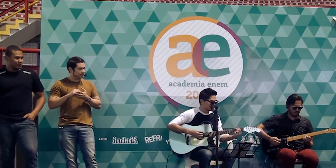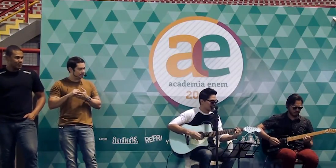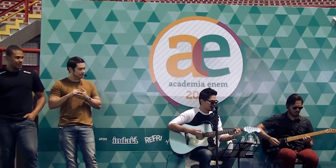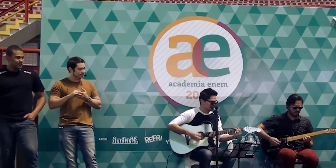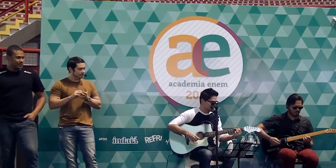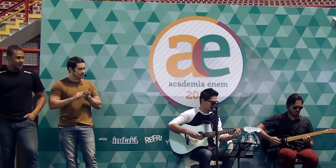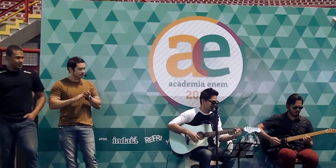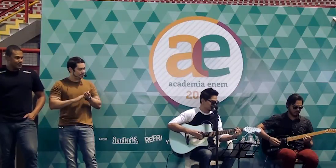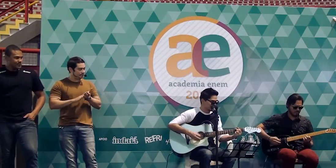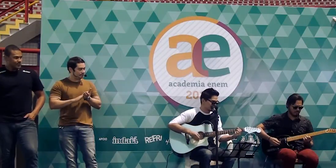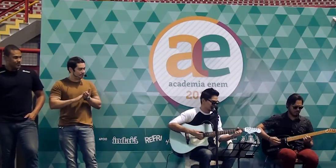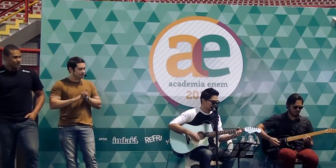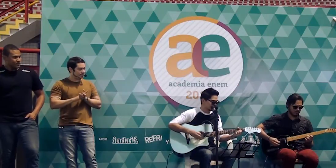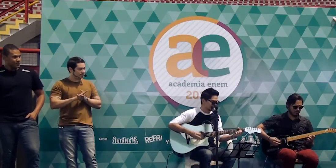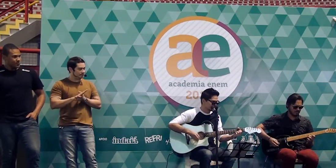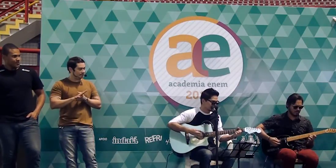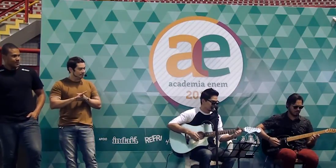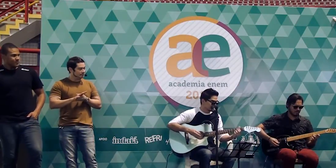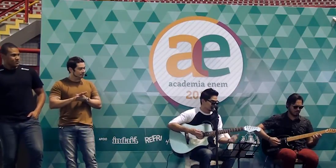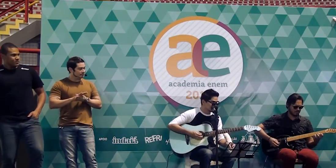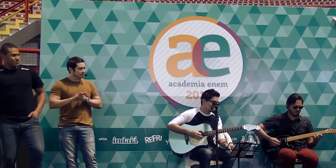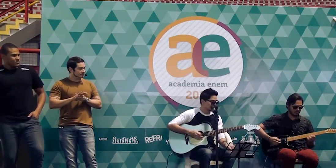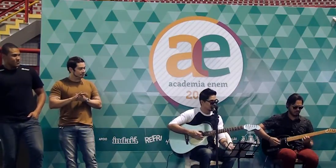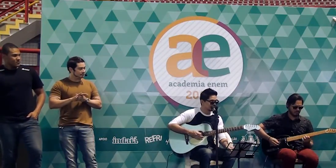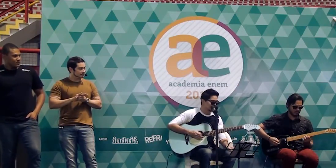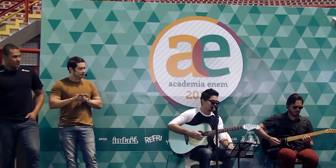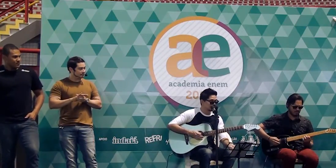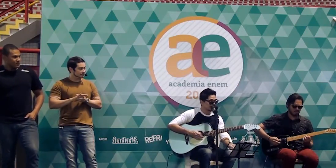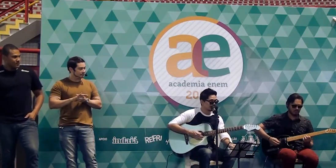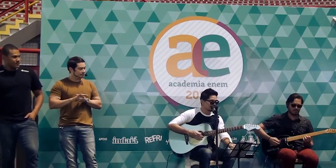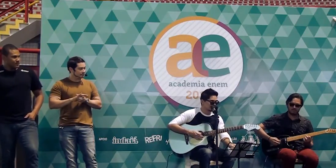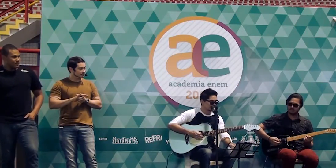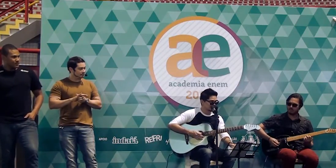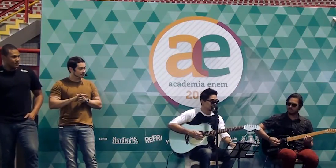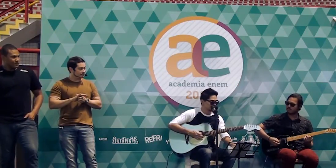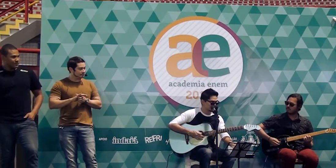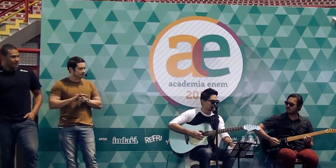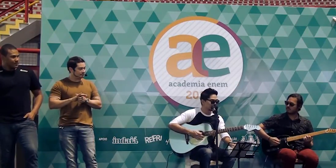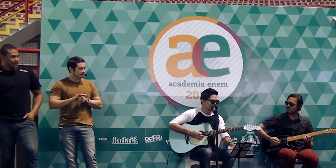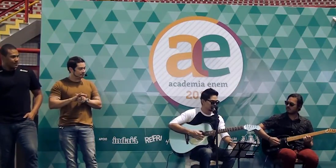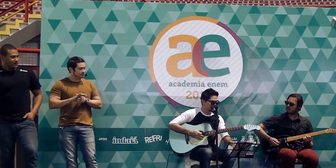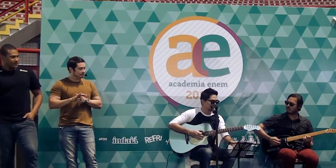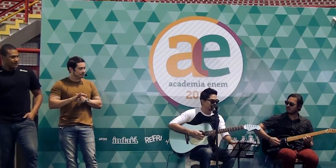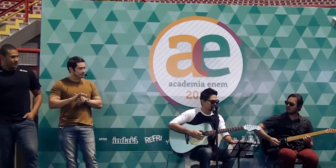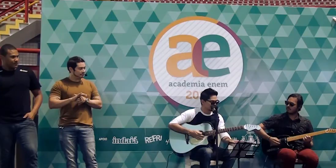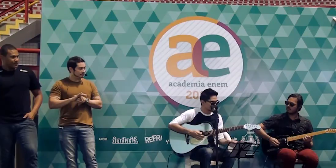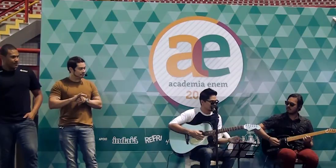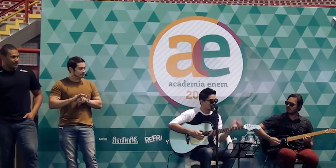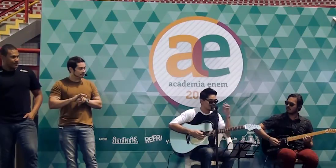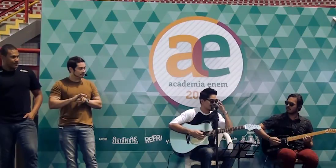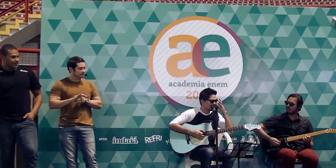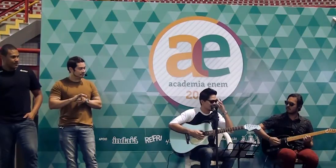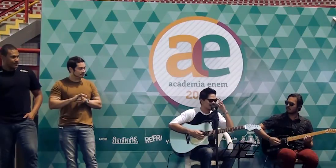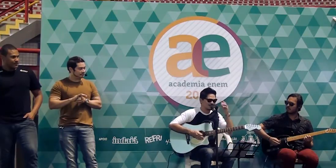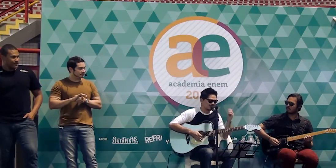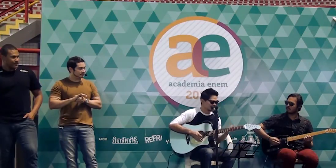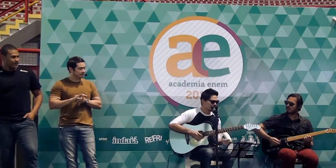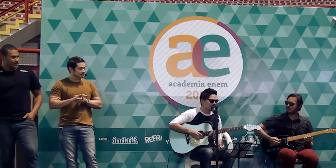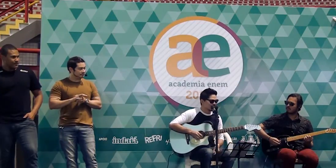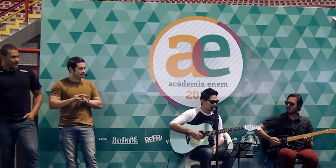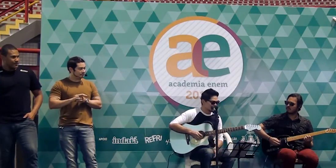uma passagem, foi direto a Salvador. Lá chegando foi tomar um cafezinho, encontrou um boiadeiro com quem foi